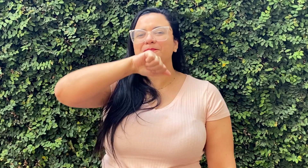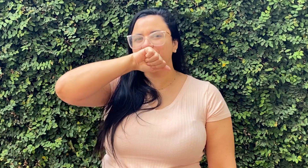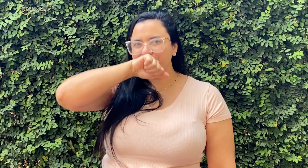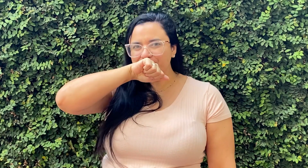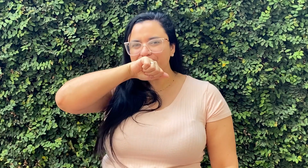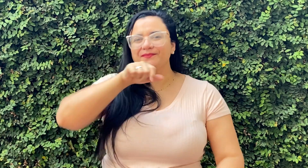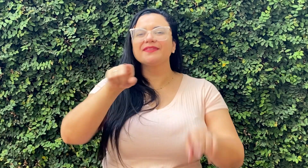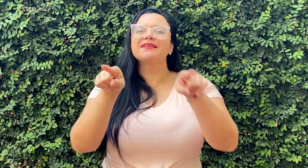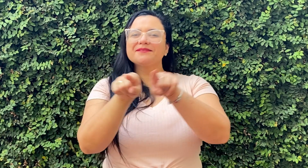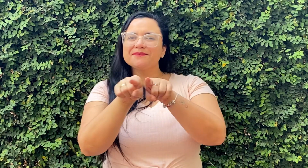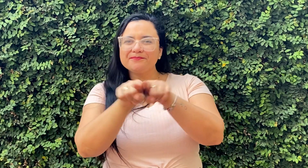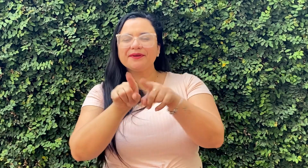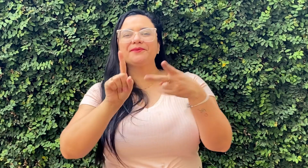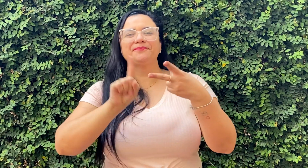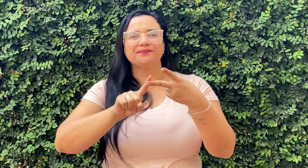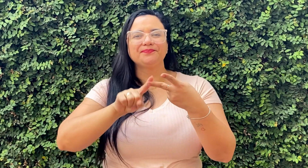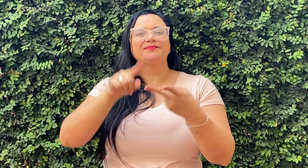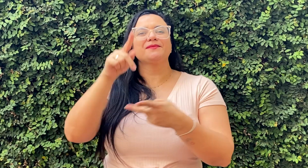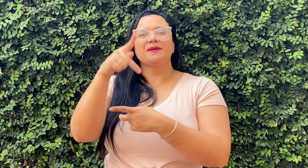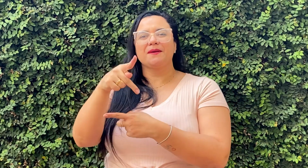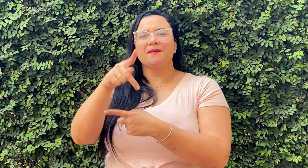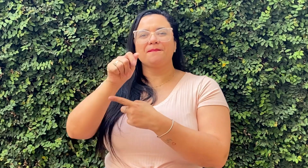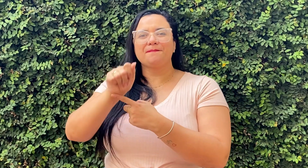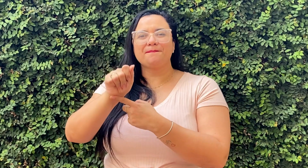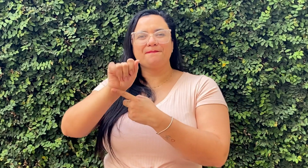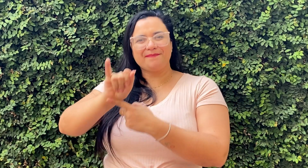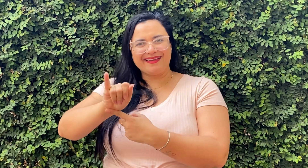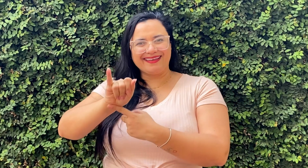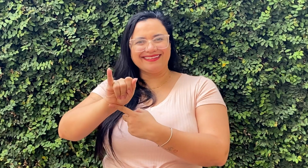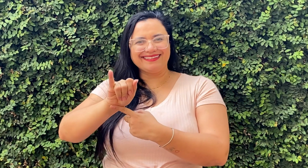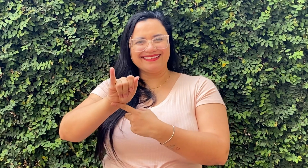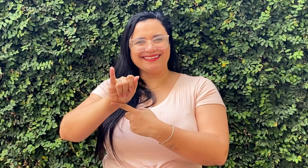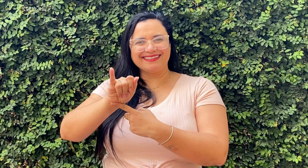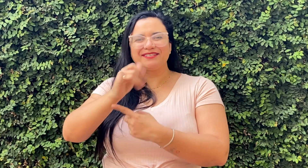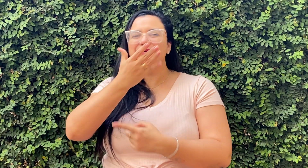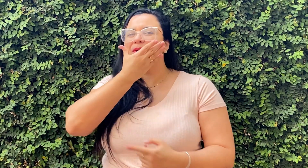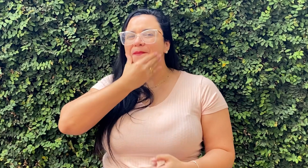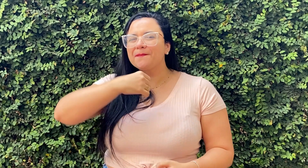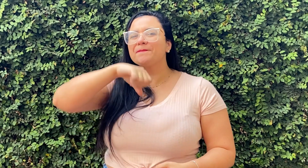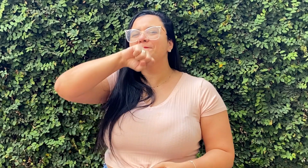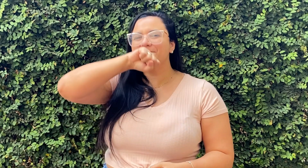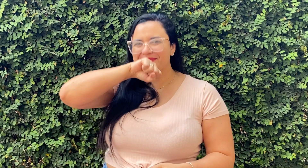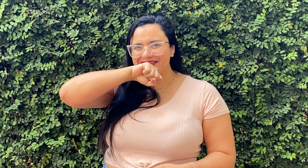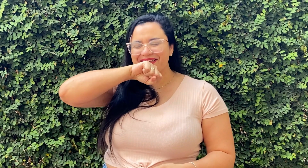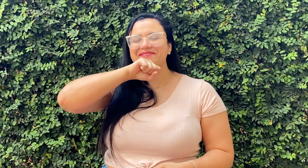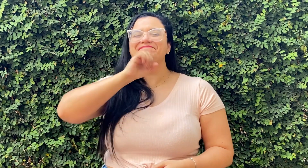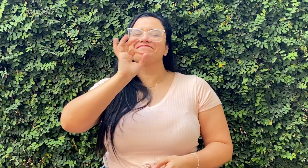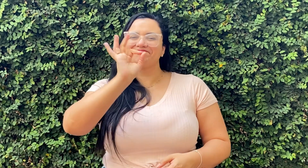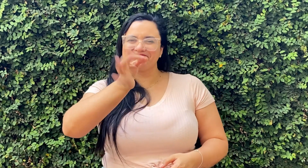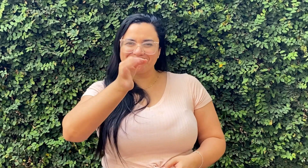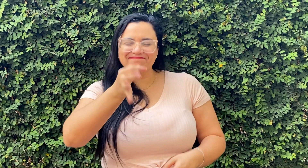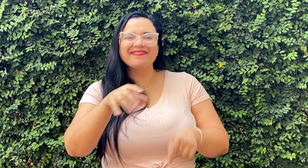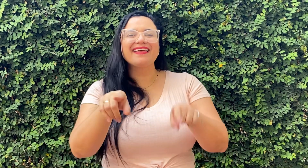bênção. Nós temos também o sinal de pai, que é o homem mais a bênção, que também é um sinal composto,